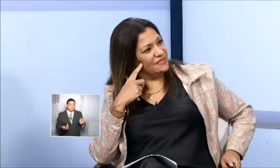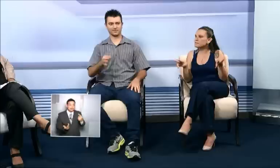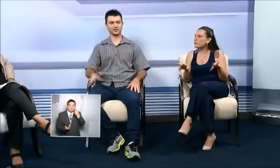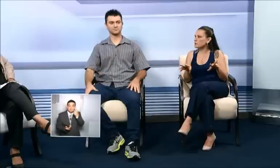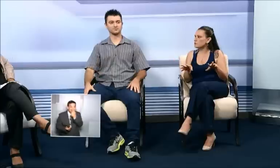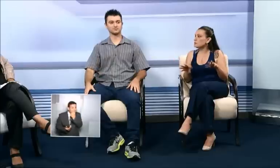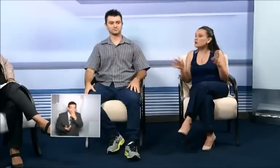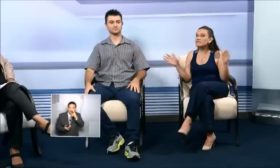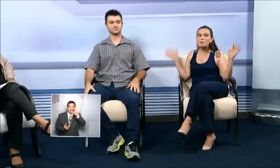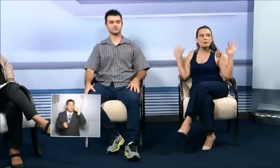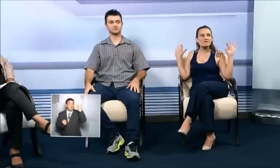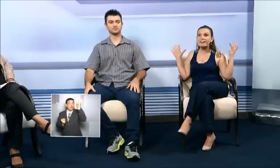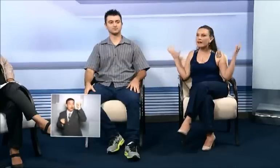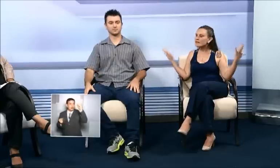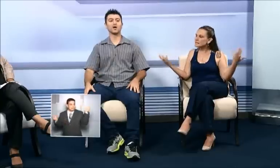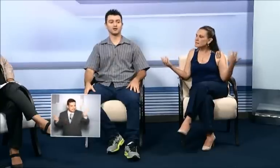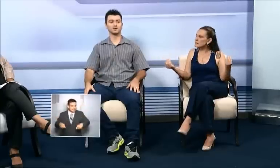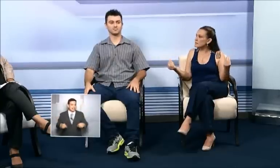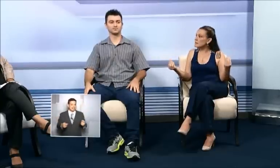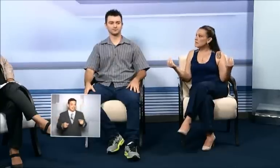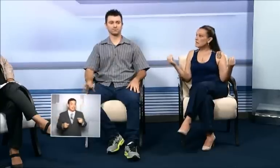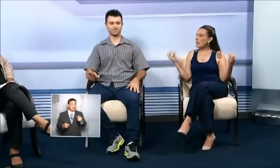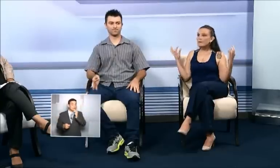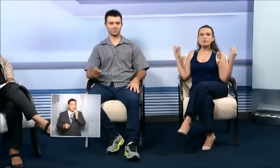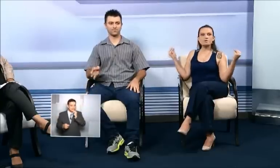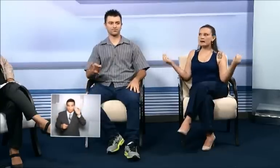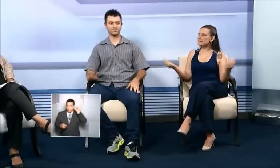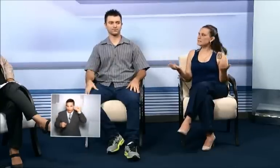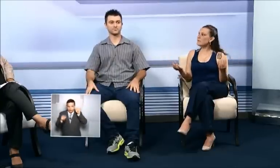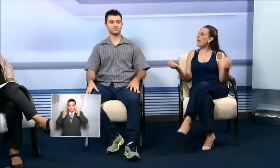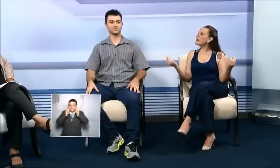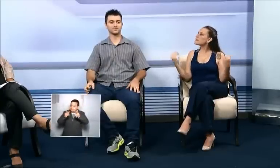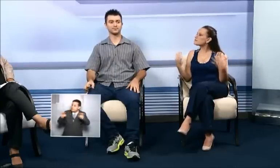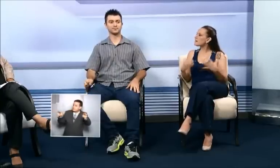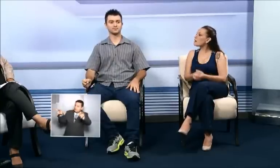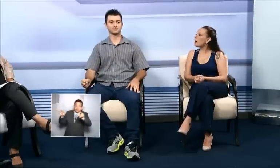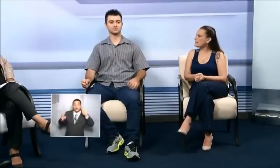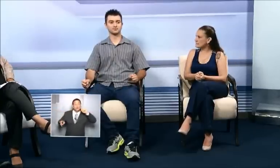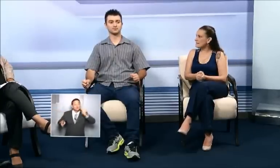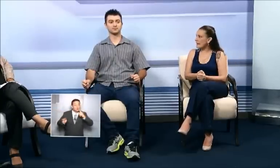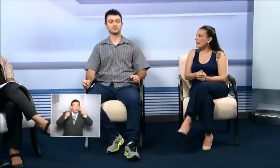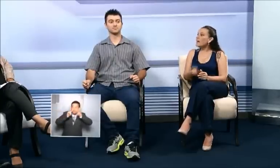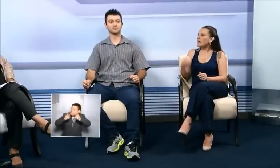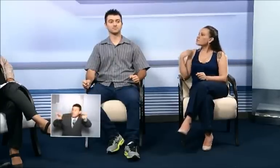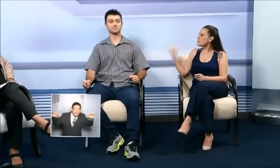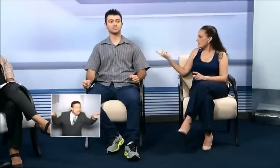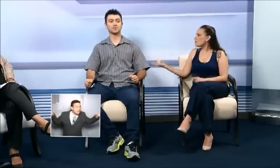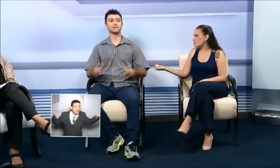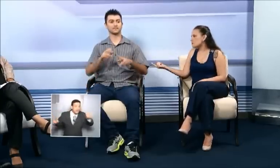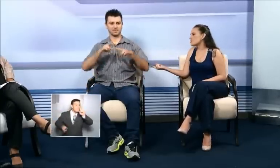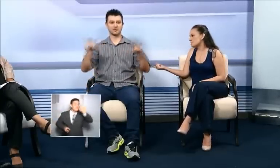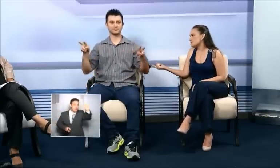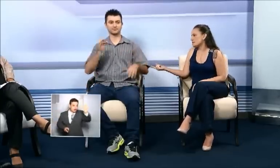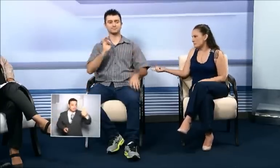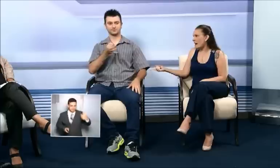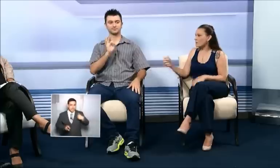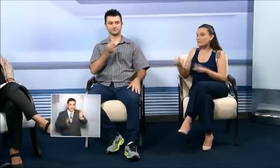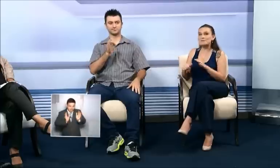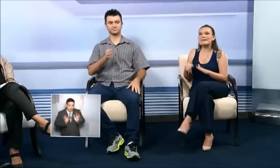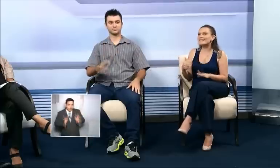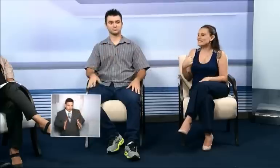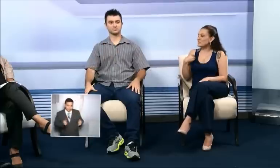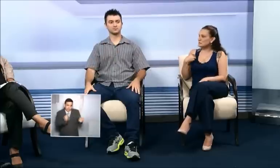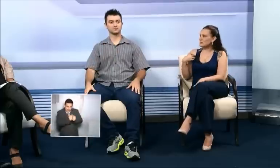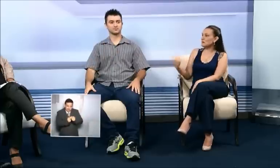muito mais forte. Então, a visão periférica dele é muito mais esperta do que a nossa, né? Eu já andei com o Bruno dirigindo no carro e